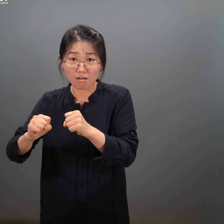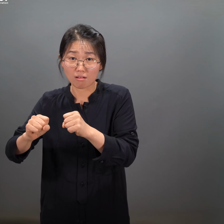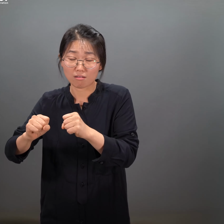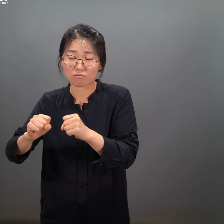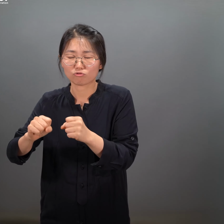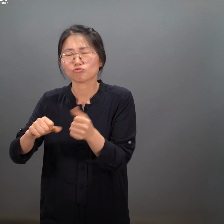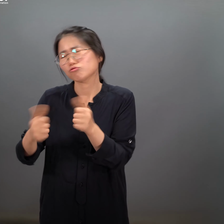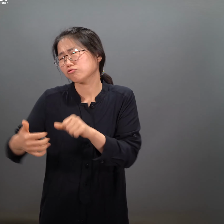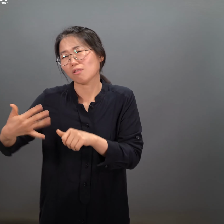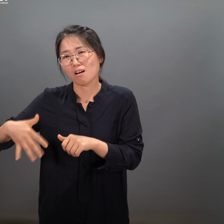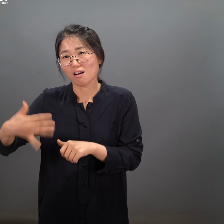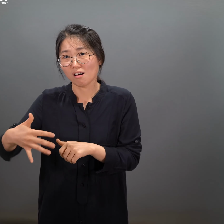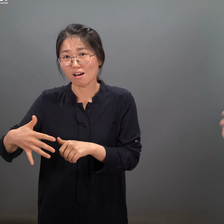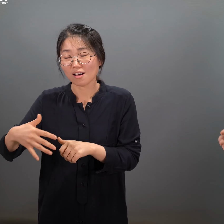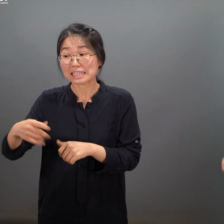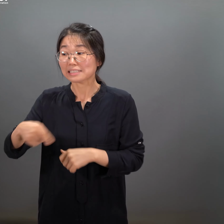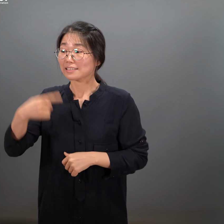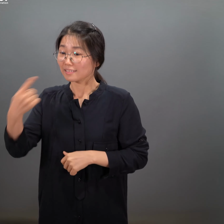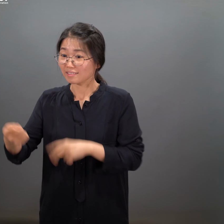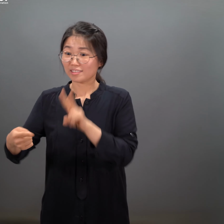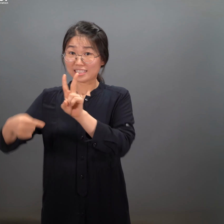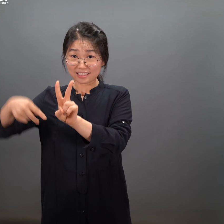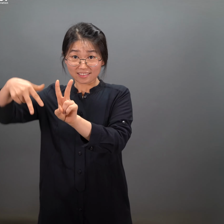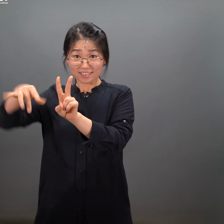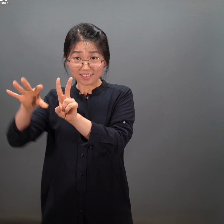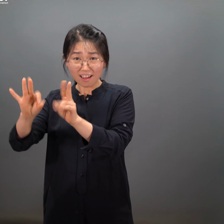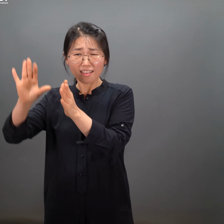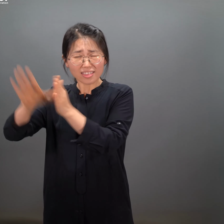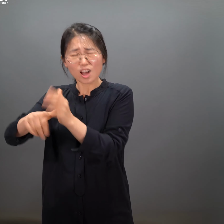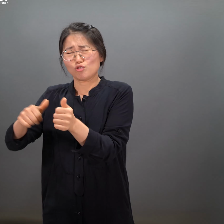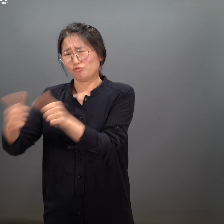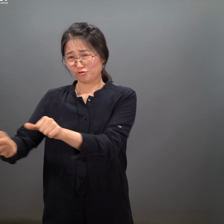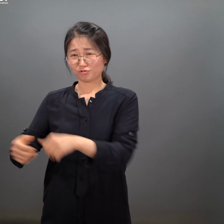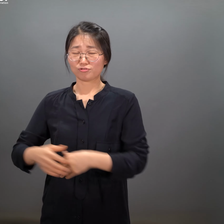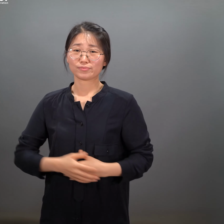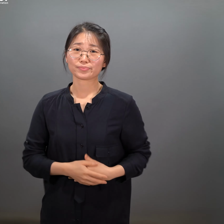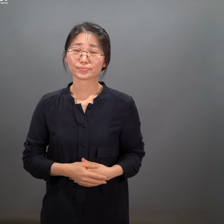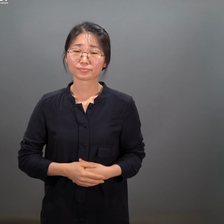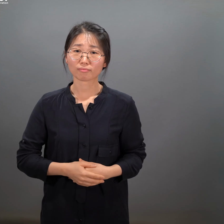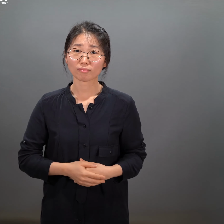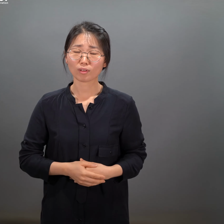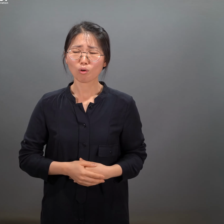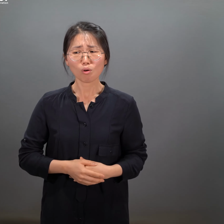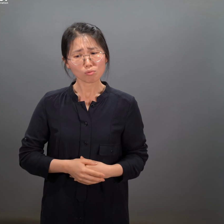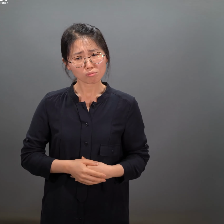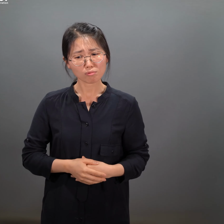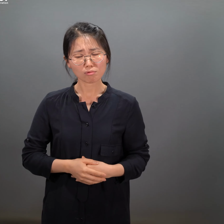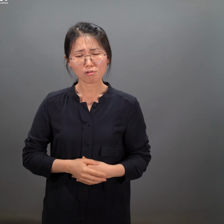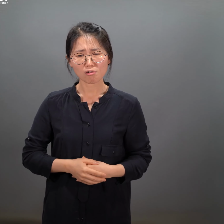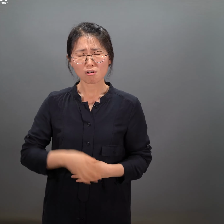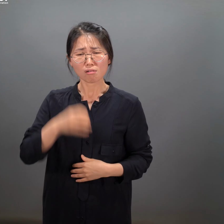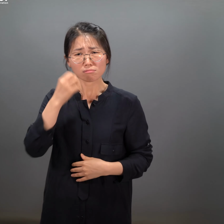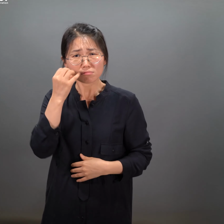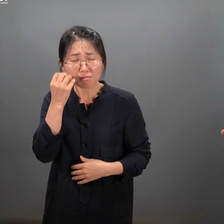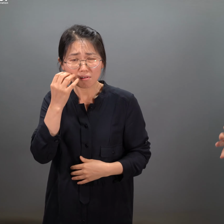그리고 사사기 2장에 가야지 여호수아가 죽습니다. 그럼 왜 일이 모호하게